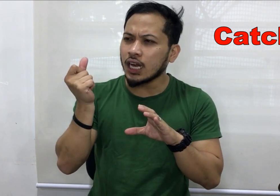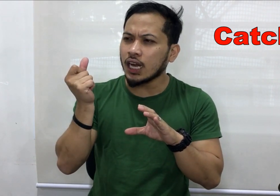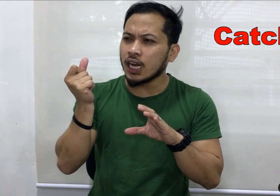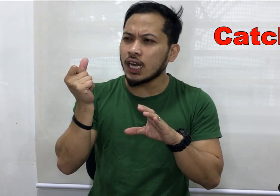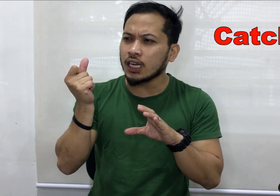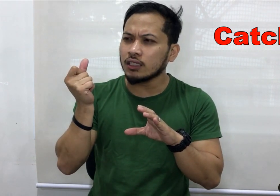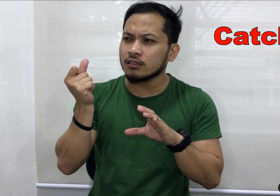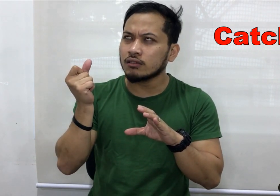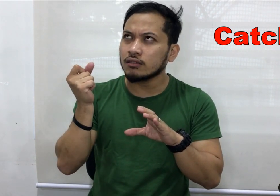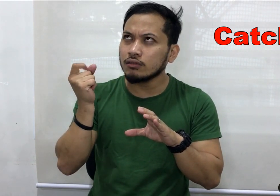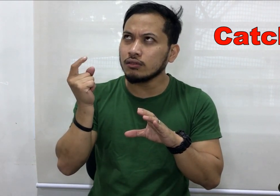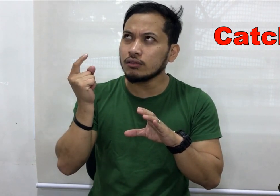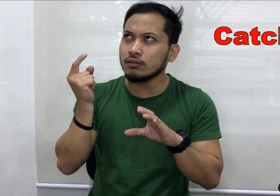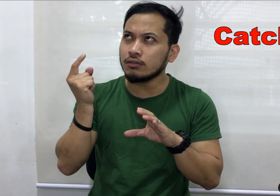ng